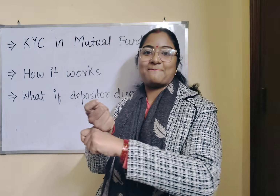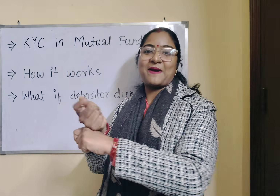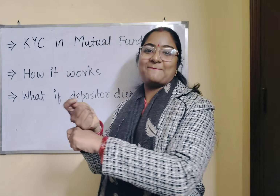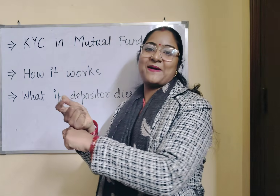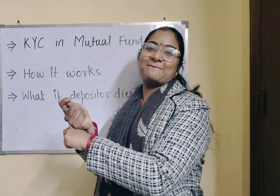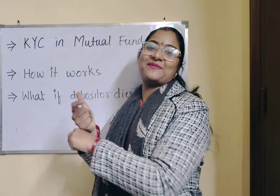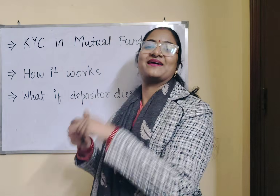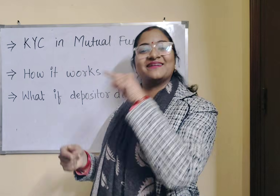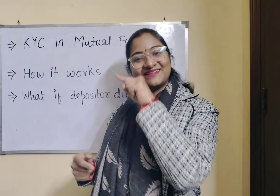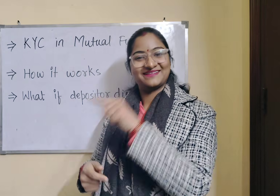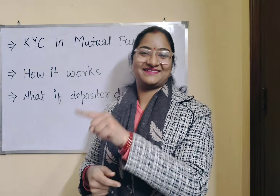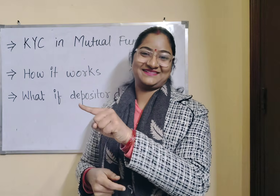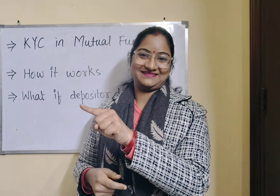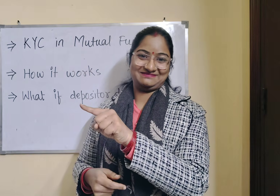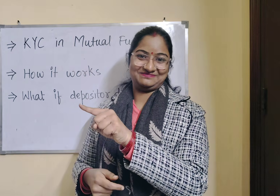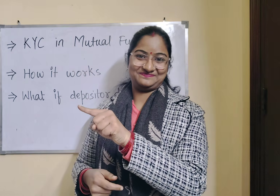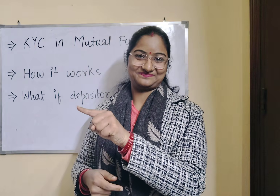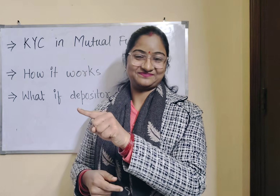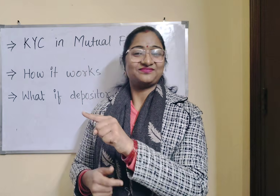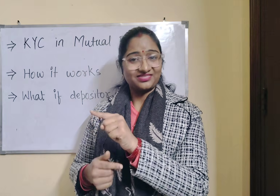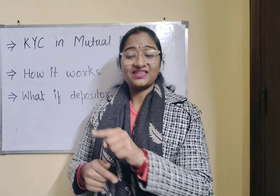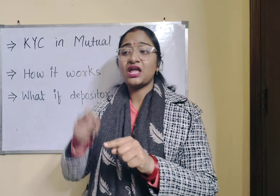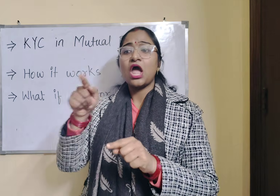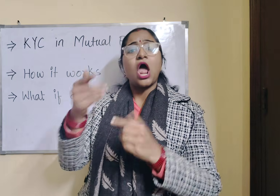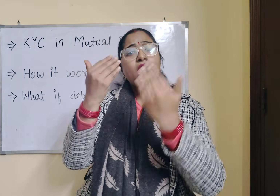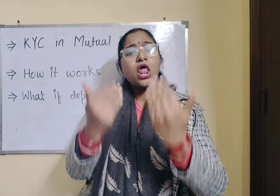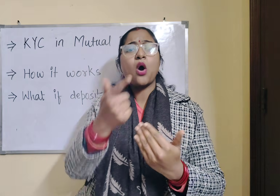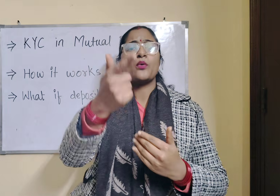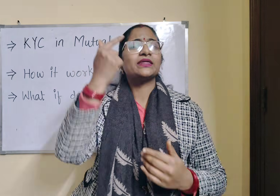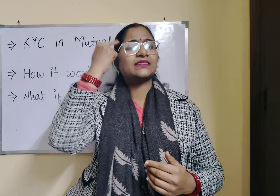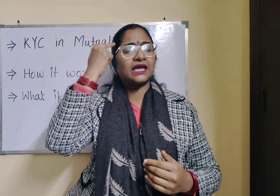किया और आप लोगों को इंटरेस्ट के तौर पे आपका कमीशन पे कर दिया।